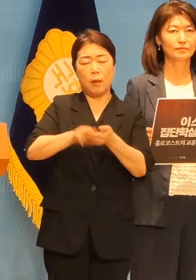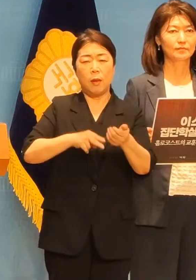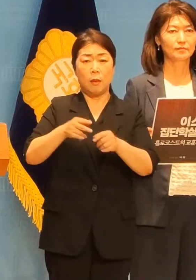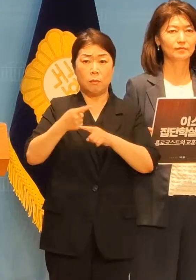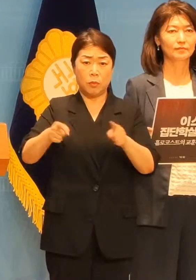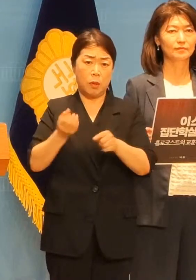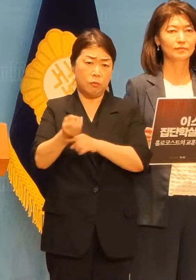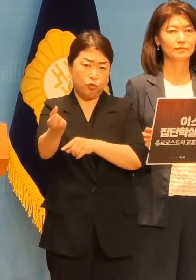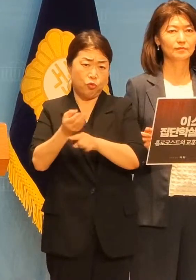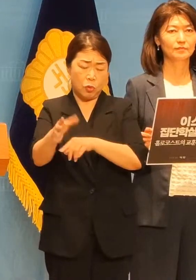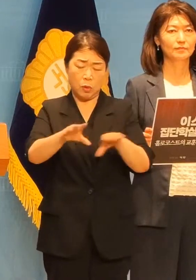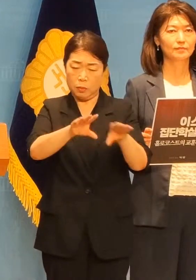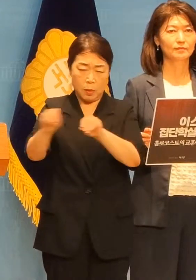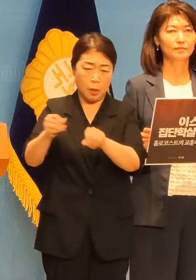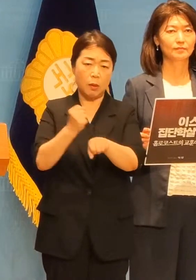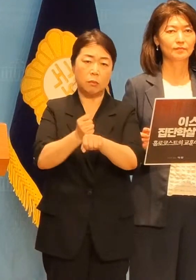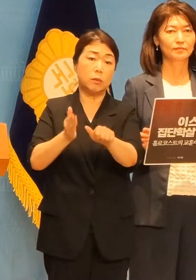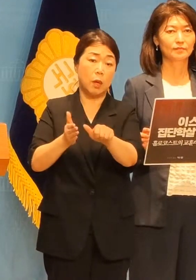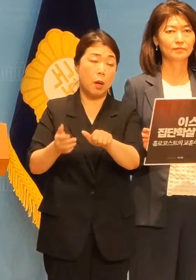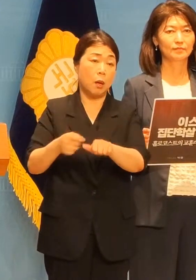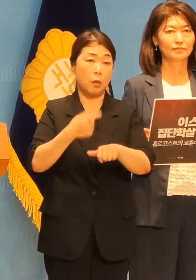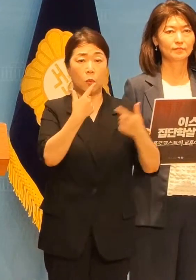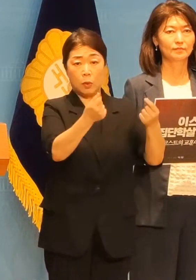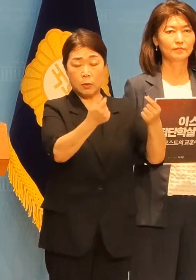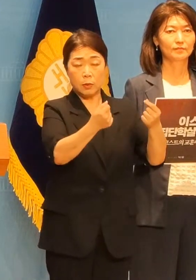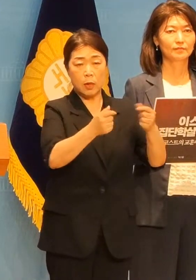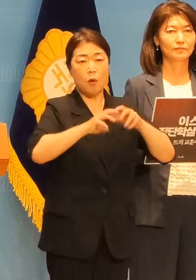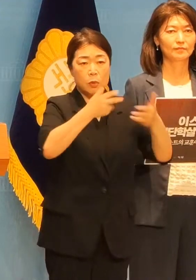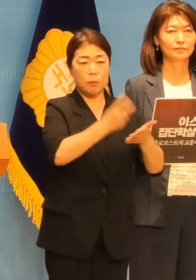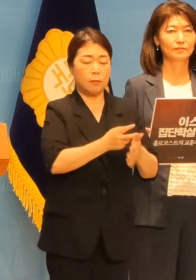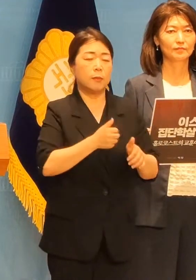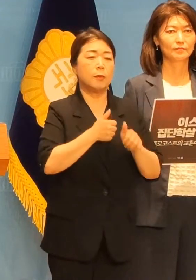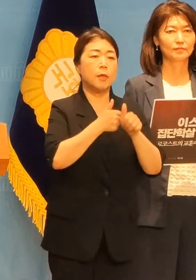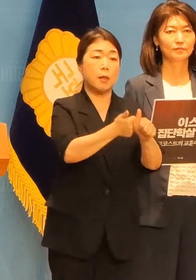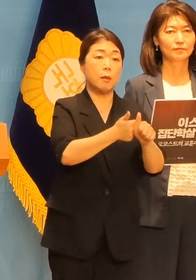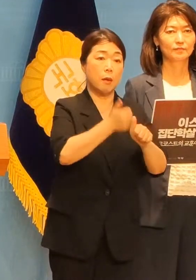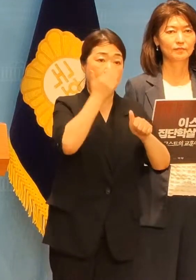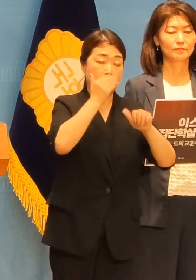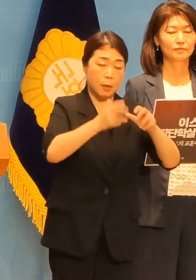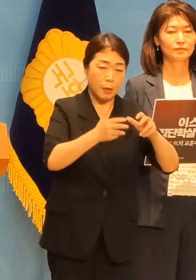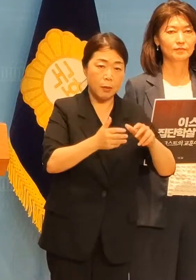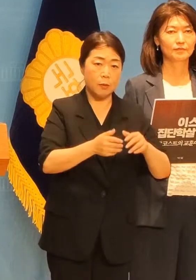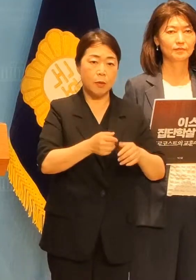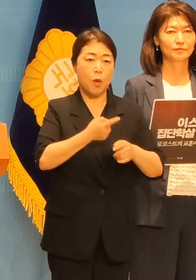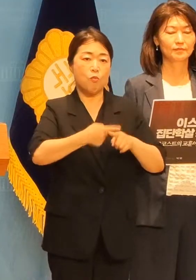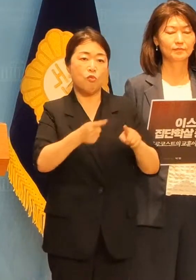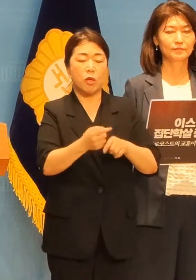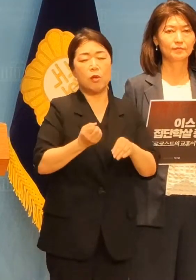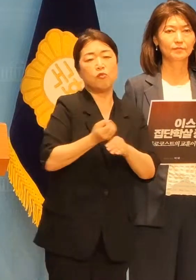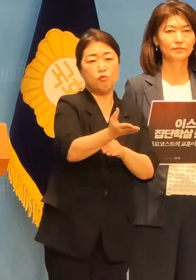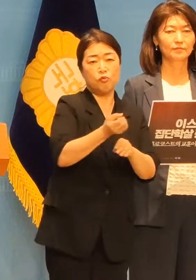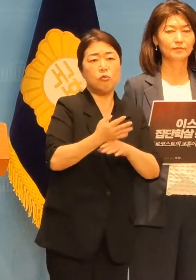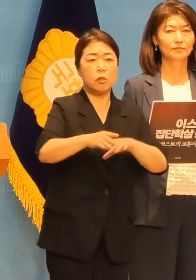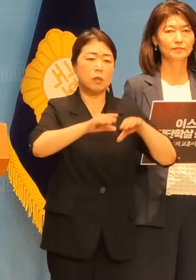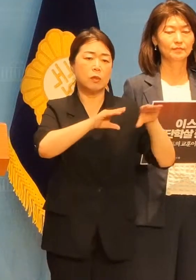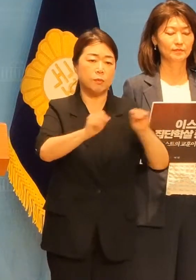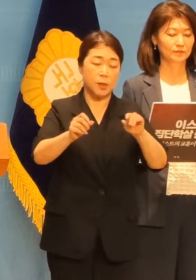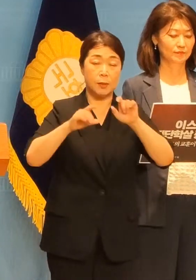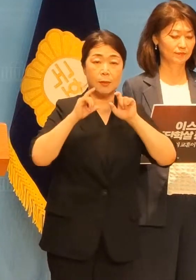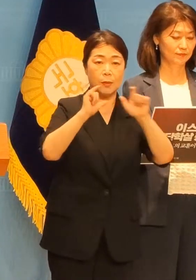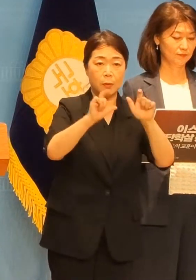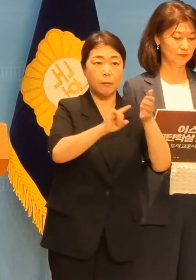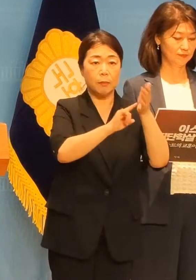전략물자 수출 통제와 마찬가지로 국제법에 따라 이스라엘에 대한 무기 수출 전면 금지를 선언해야 할